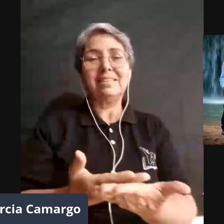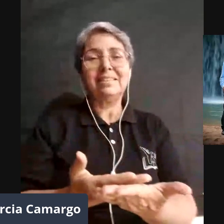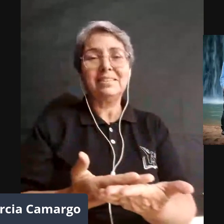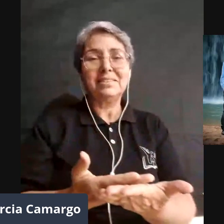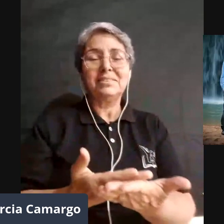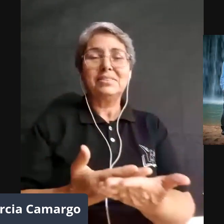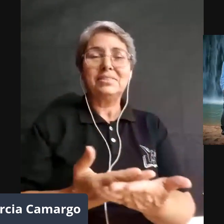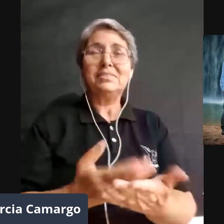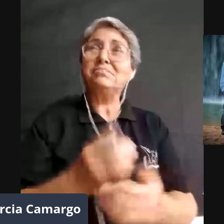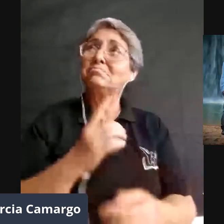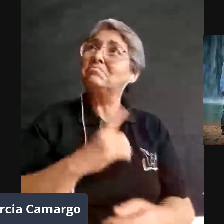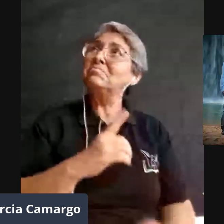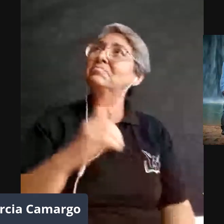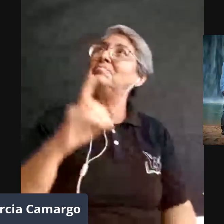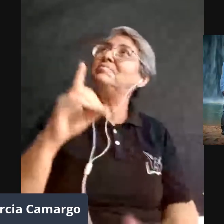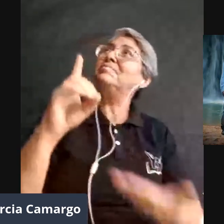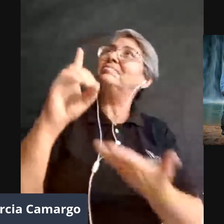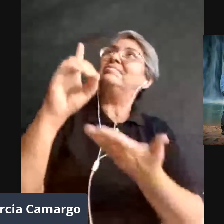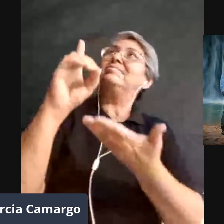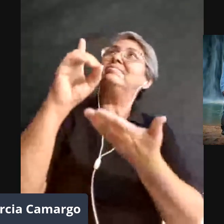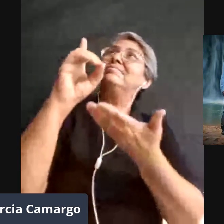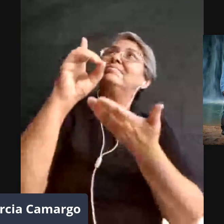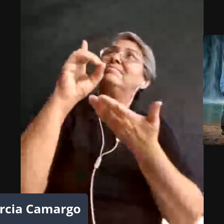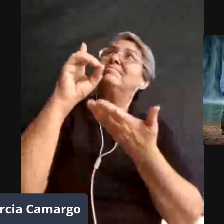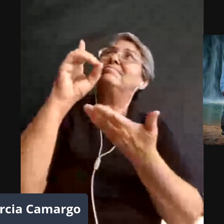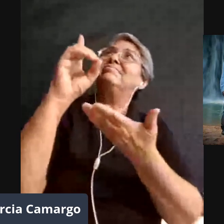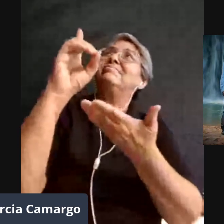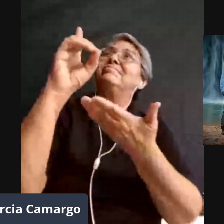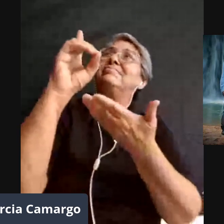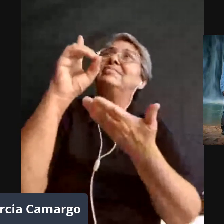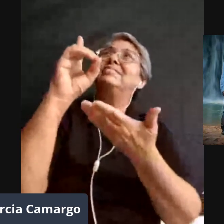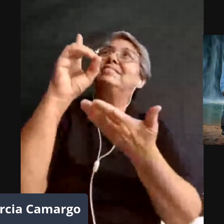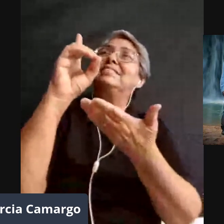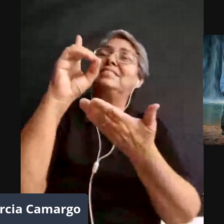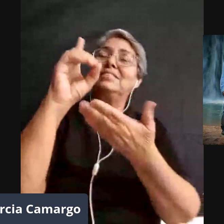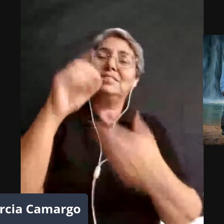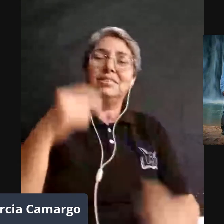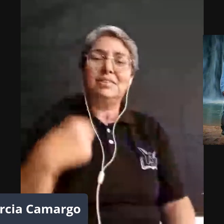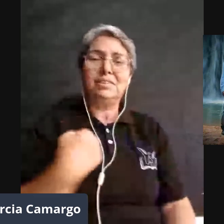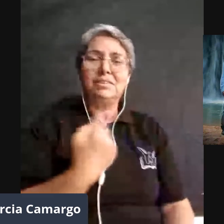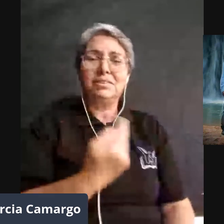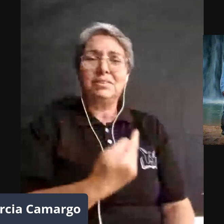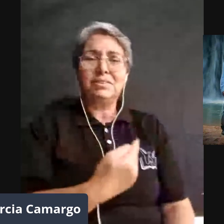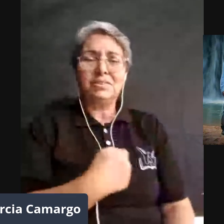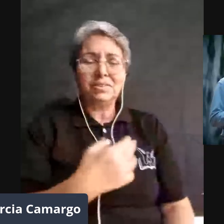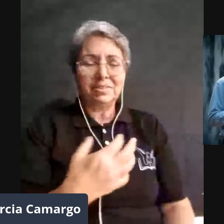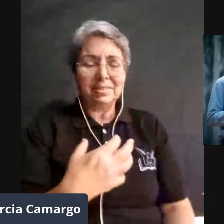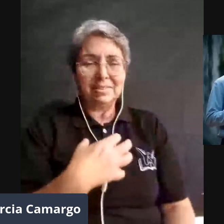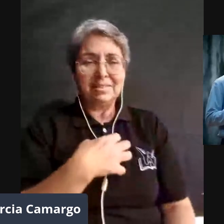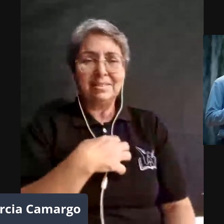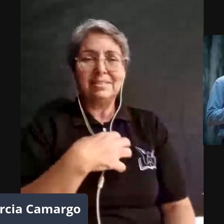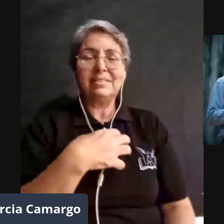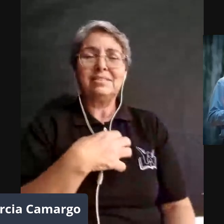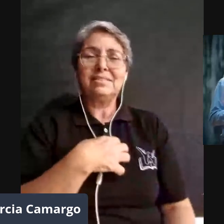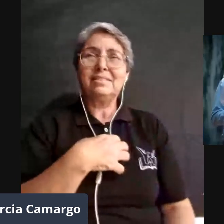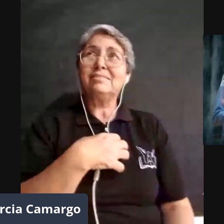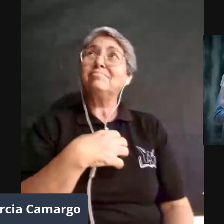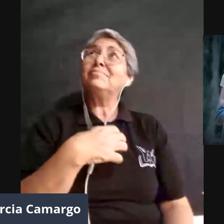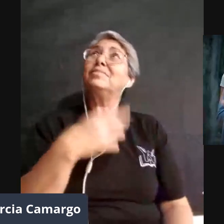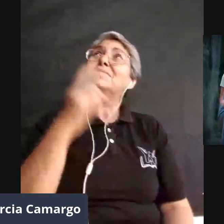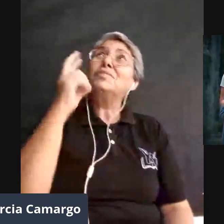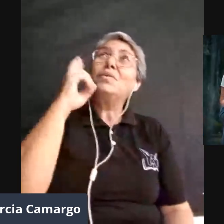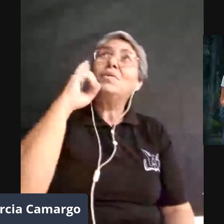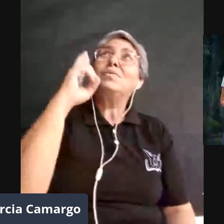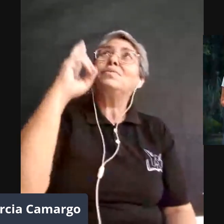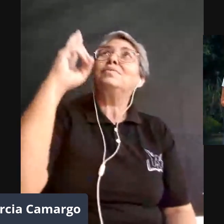com Deus por meio de nosso Senhor, por